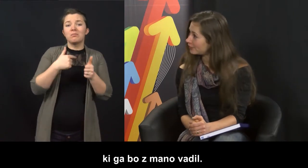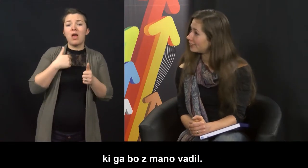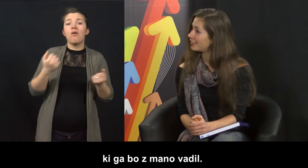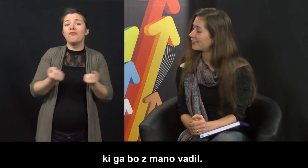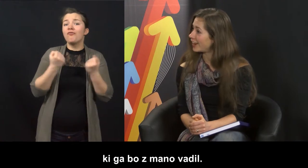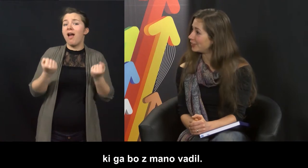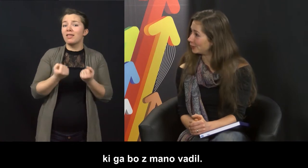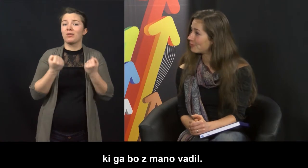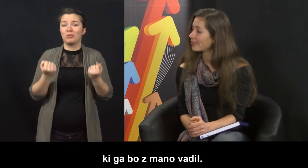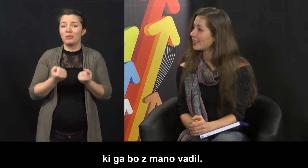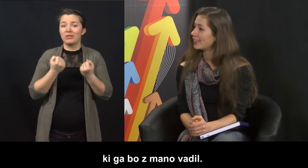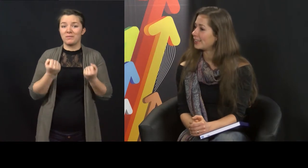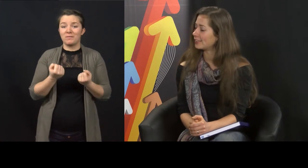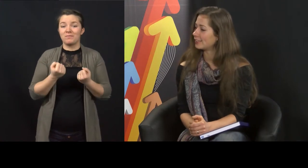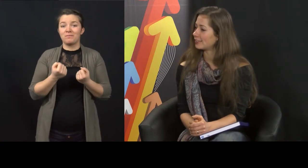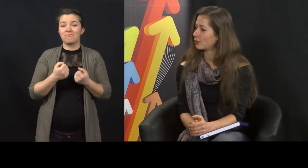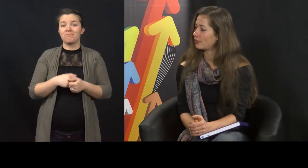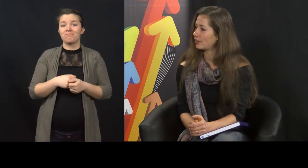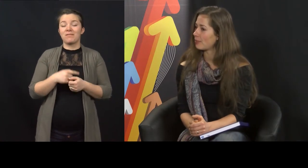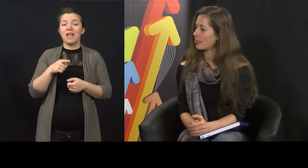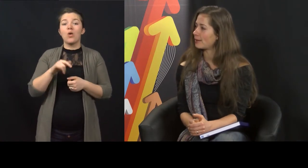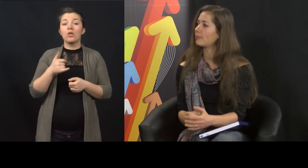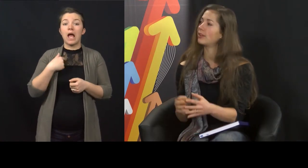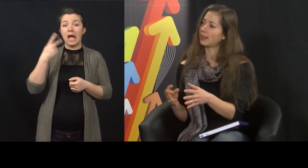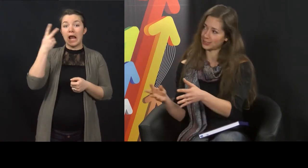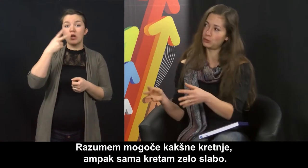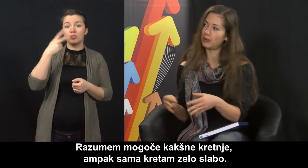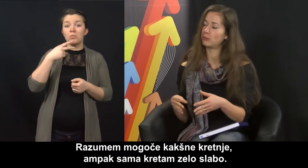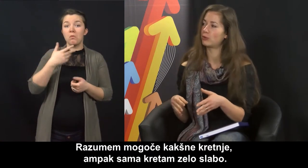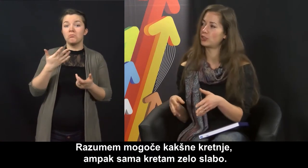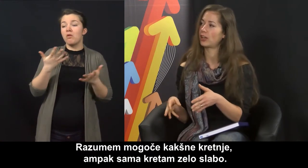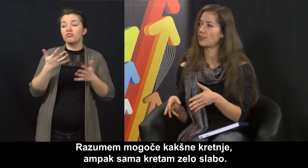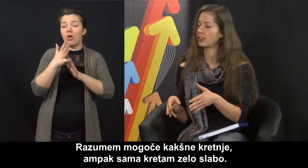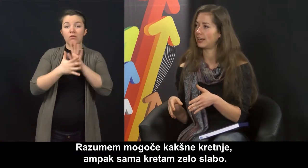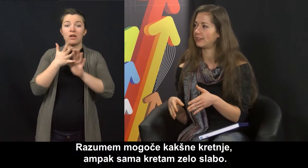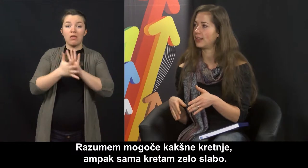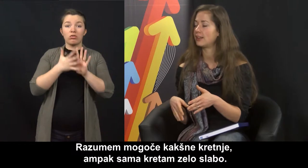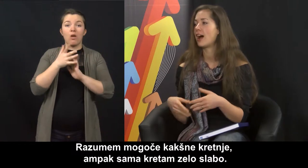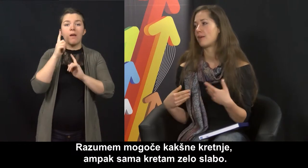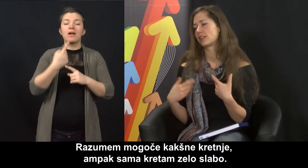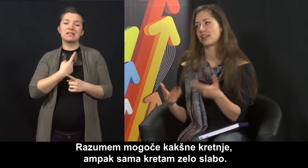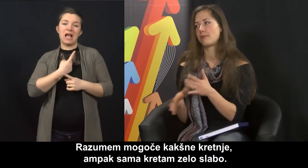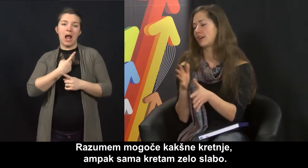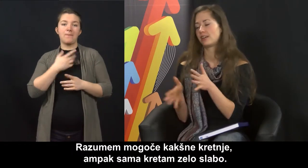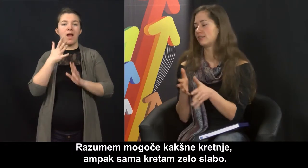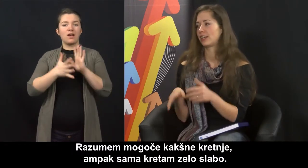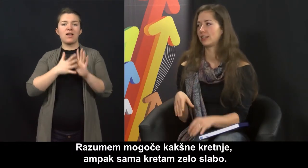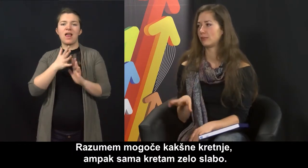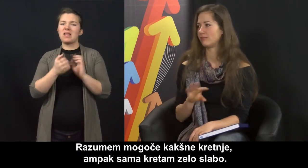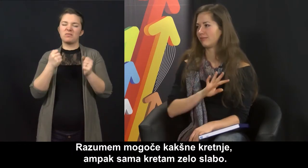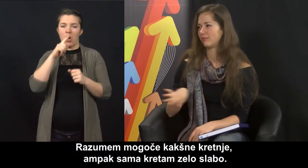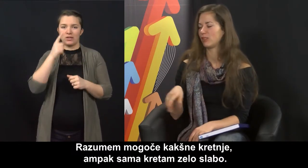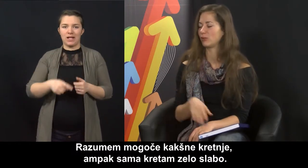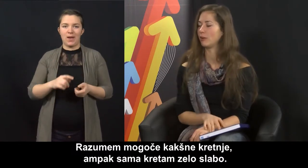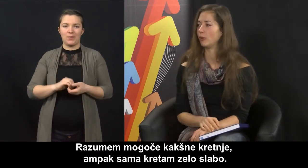mano vadil. Tako da razumem mogoče kakšne kretnje, ampak sama